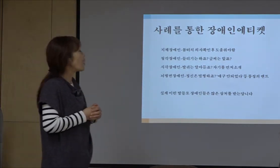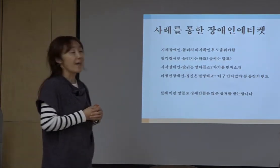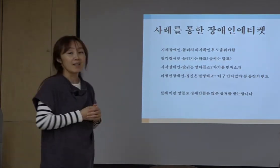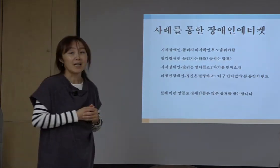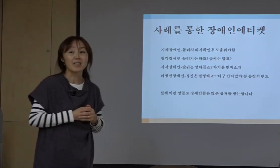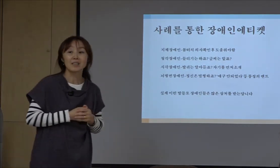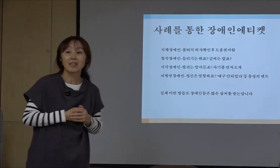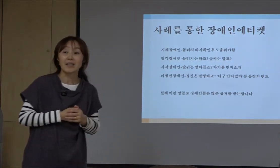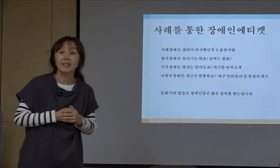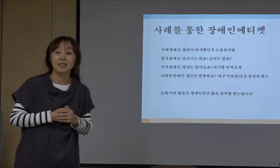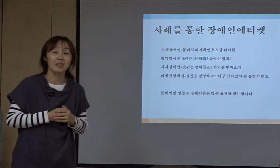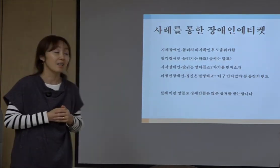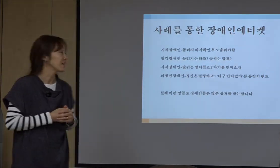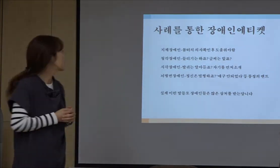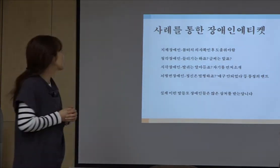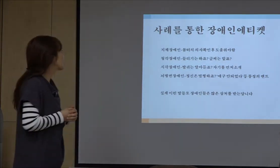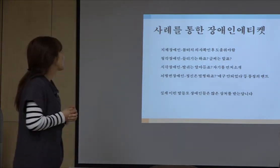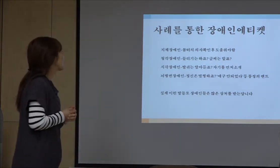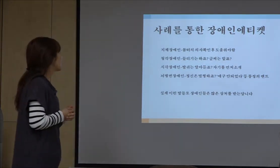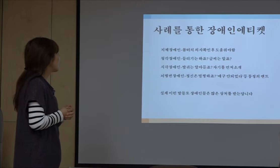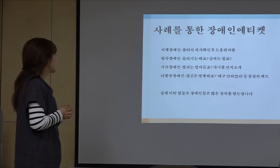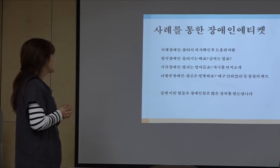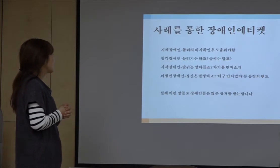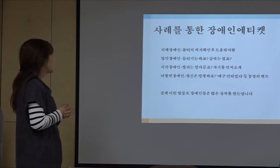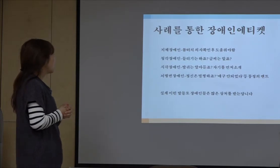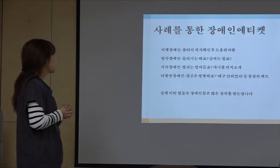오해, 장애인에 대한 에티켓을 좀 말씀드리면,